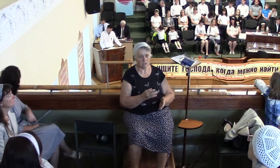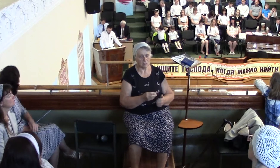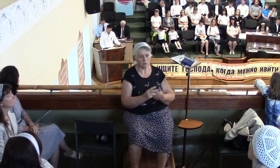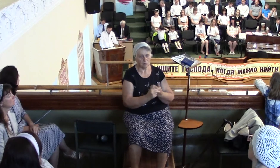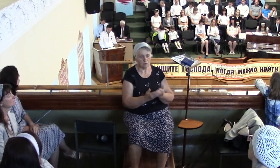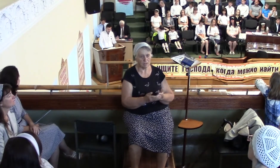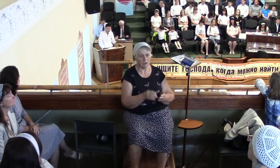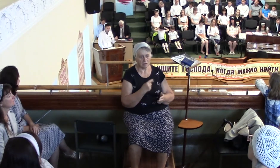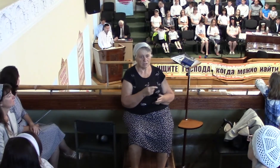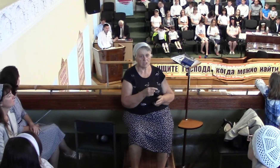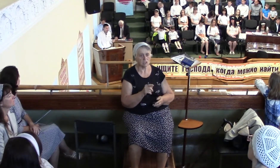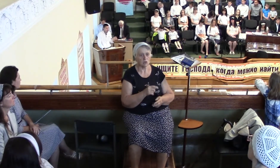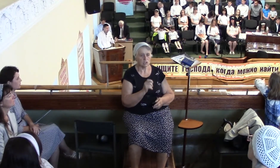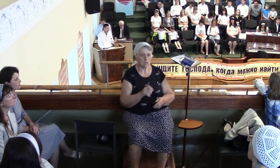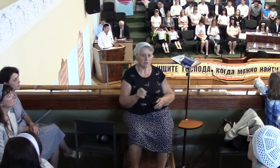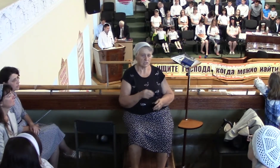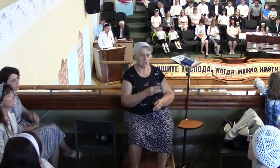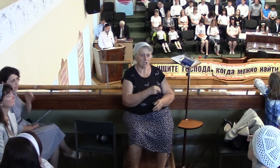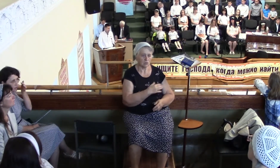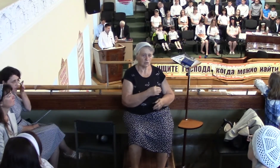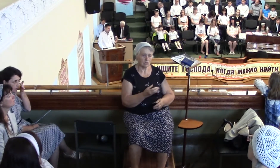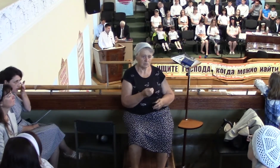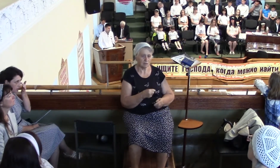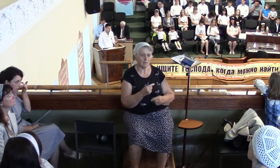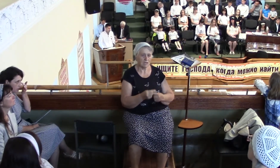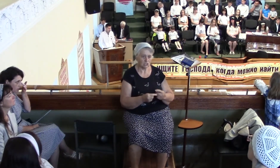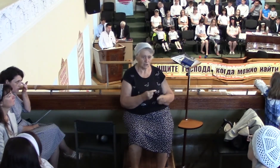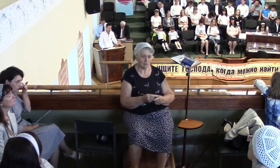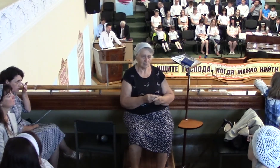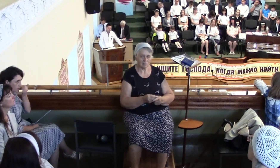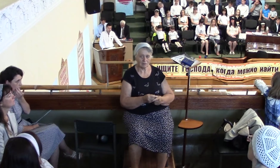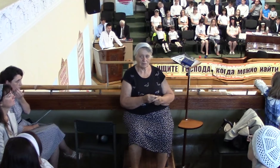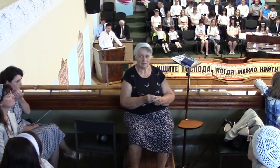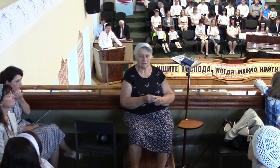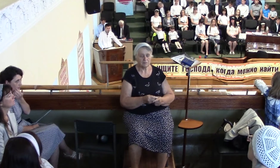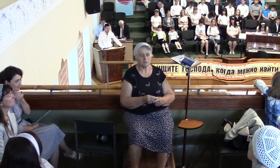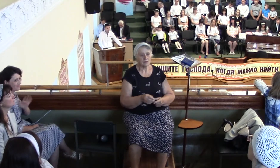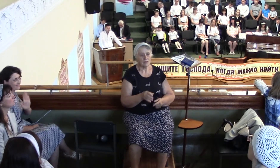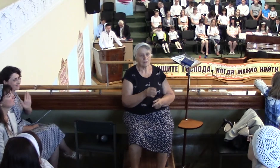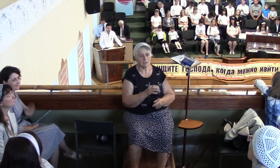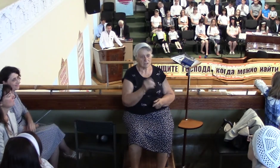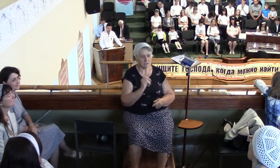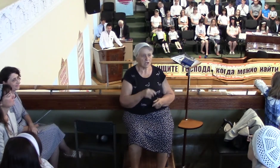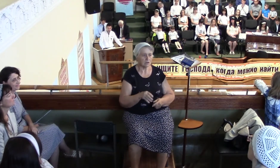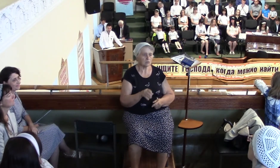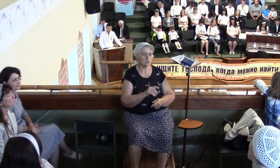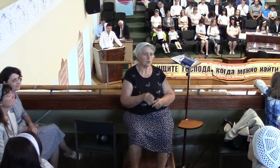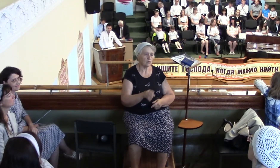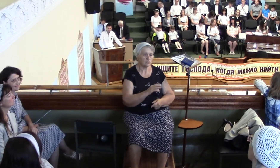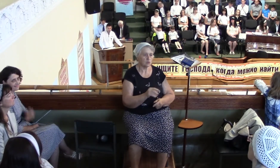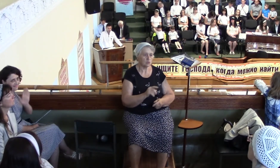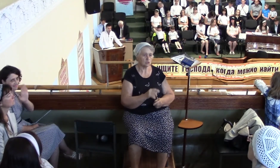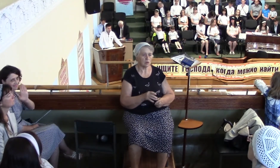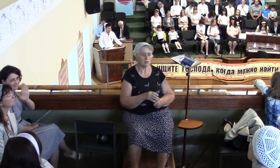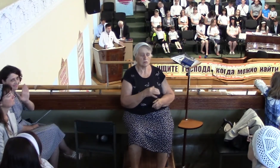Библия открывает, что человеческая душа, она вечная. Мы знаем, что все то, что более надежное, оно